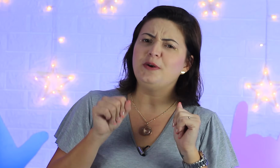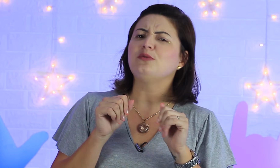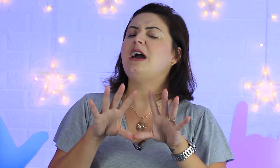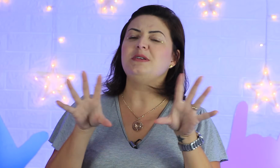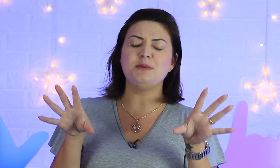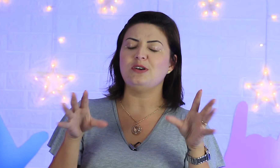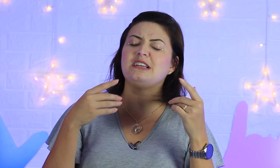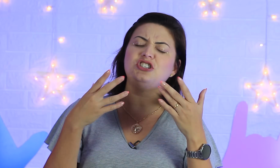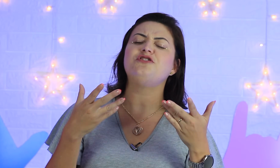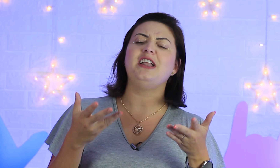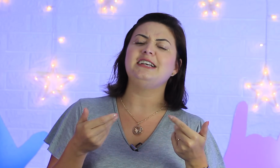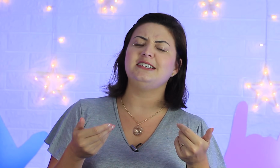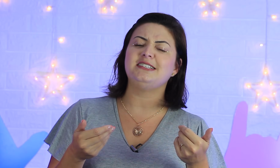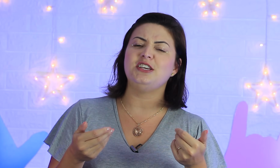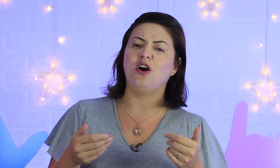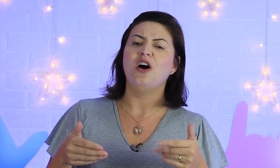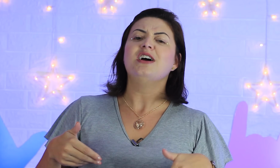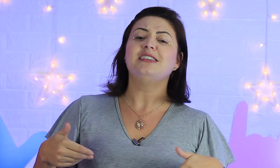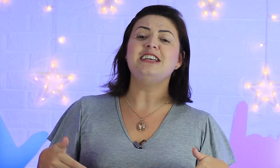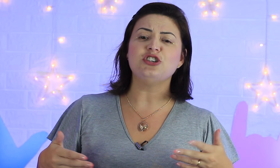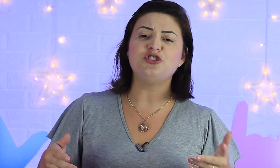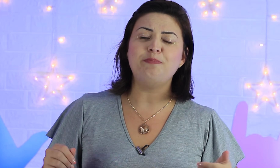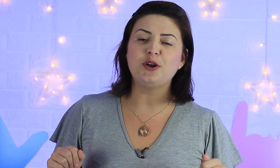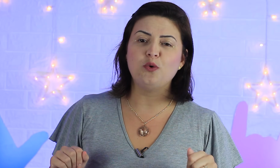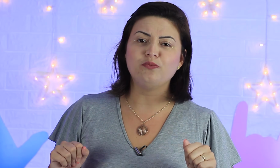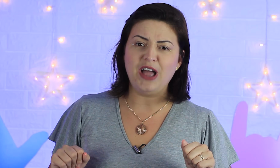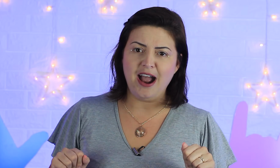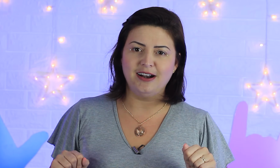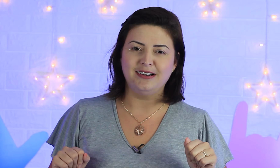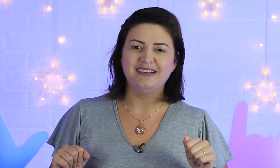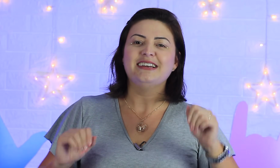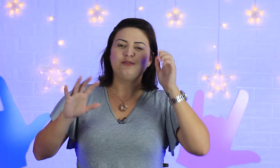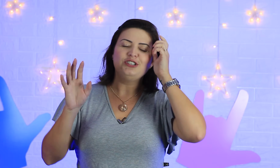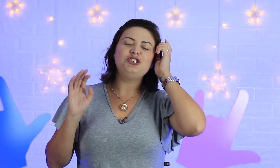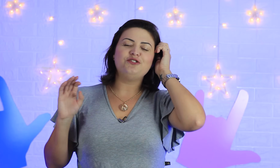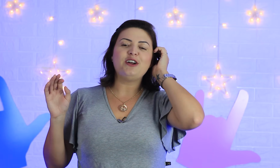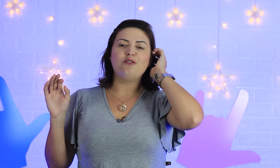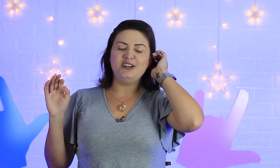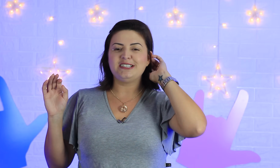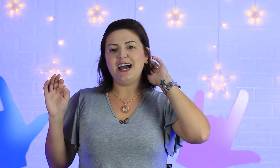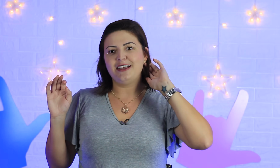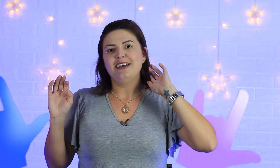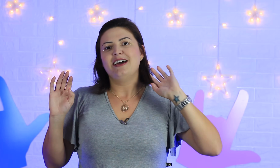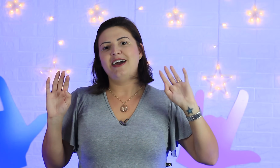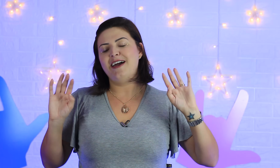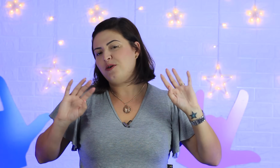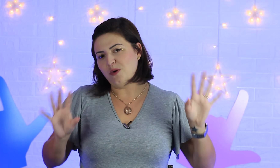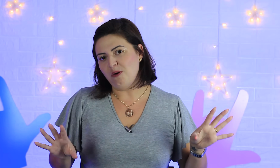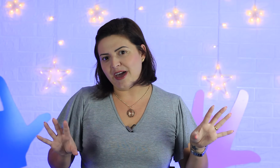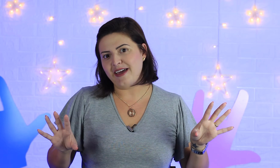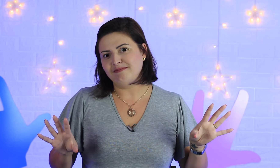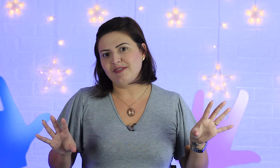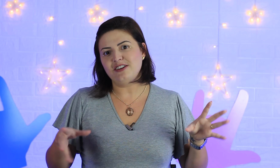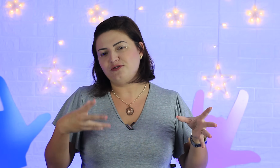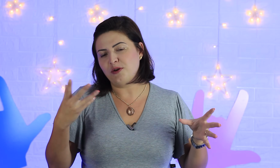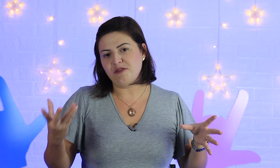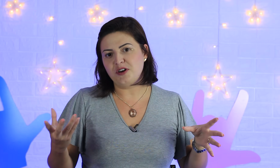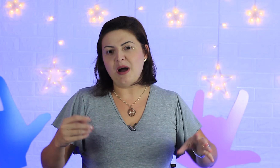perguntar. É a mesma coisa que a gente falasse assim, ó. Deixa eu te perguntar. Quando a gente vai conversar com alguém, né? De forma verbal.